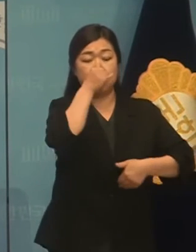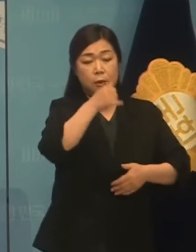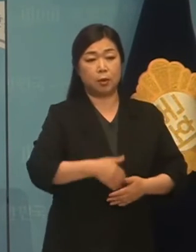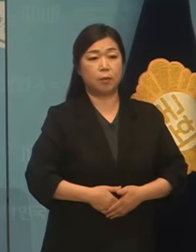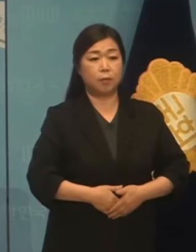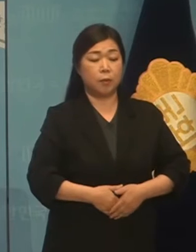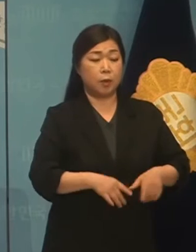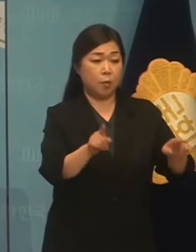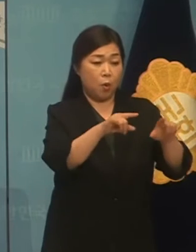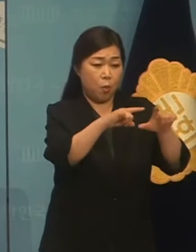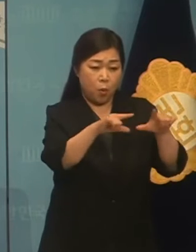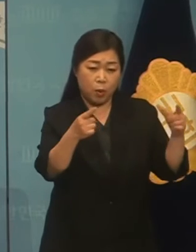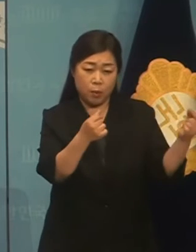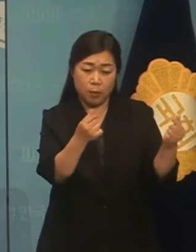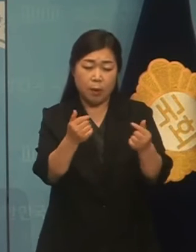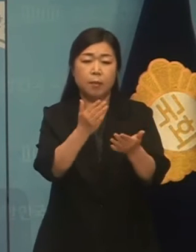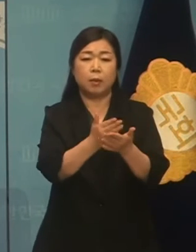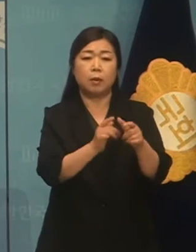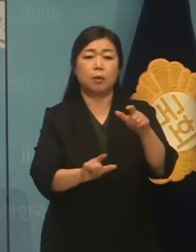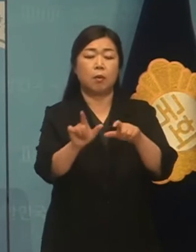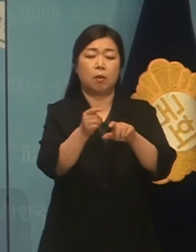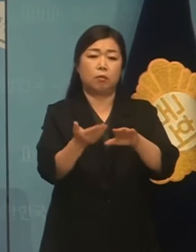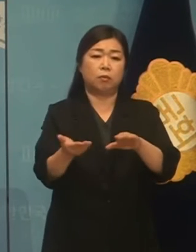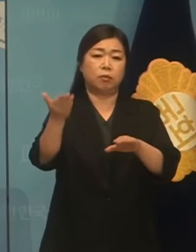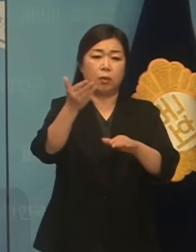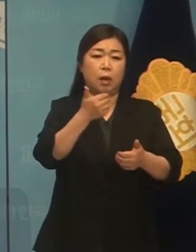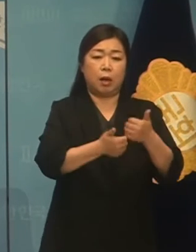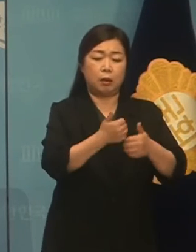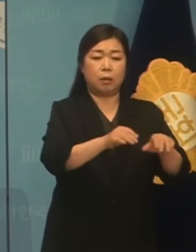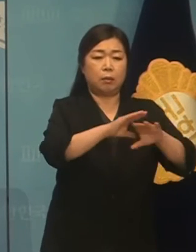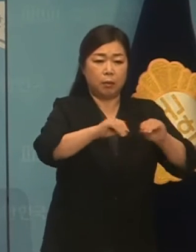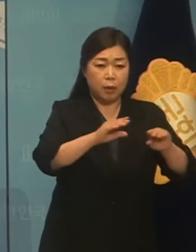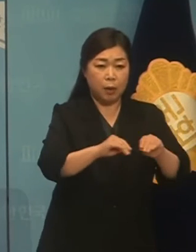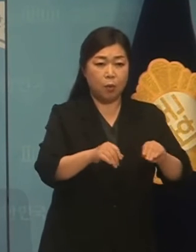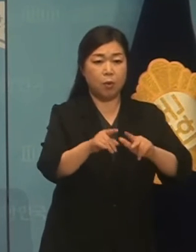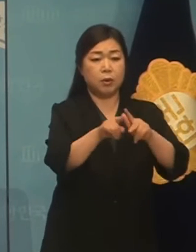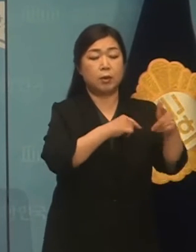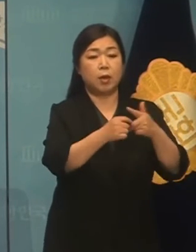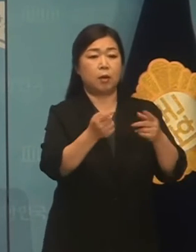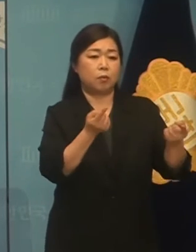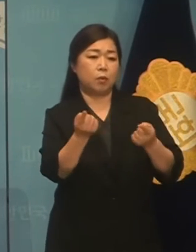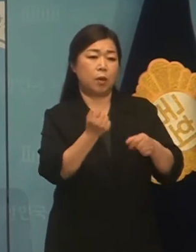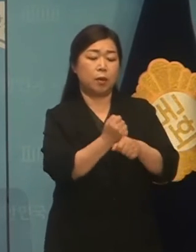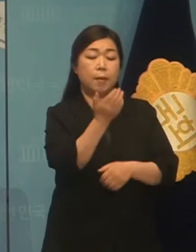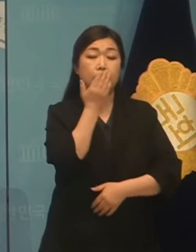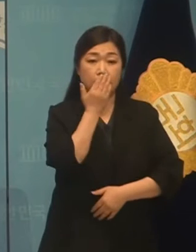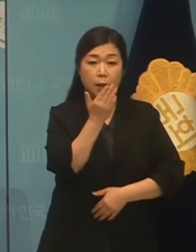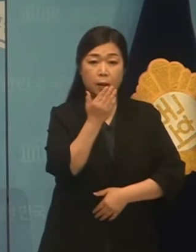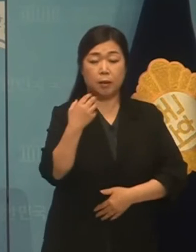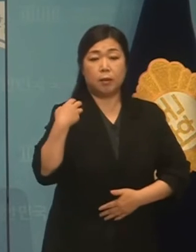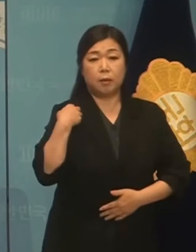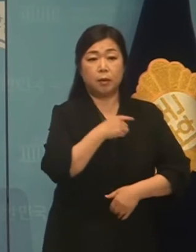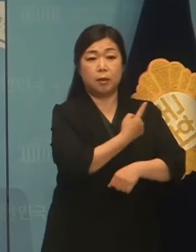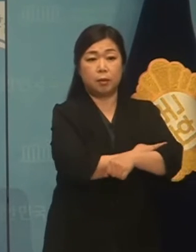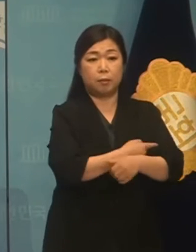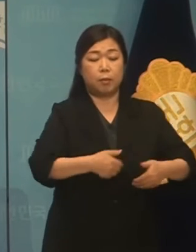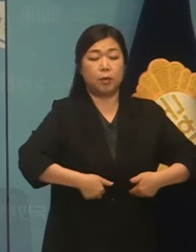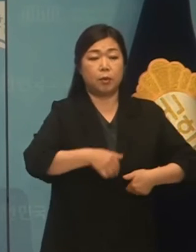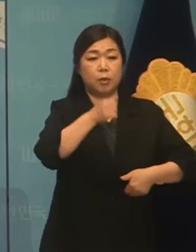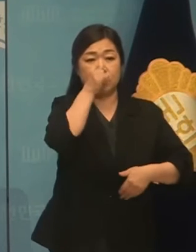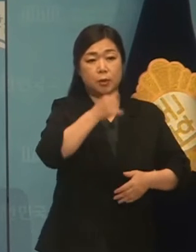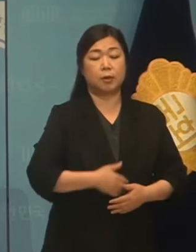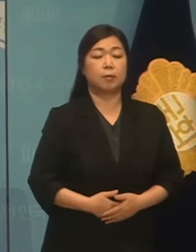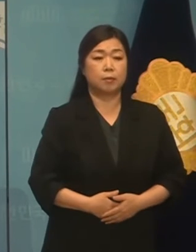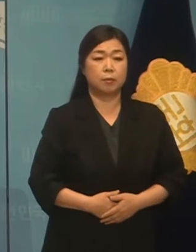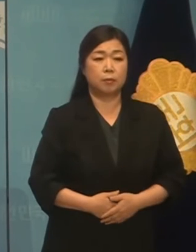뛰어넘는 리더십, 갈등을 녹여내는 리더십, 이해관계를 조정해내는 리더십이 필요합니다.